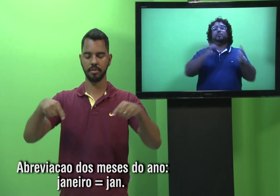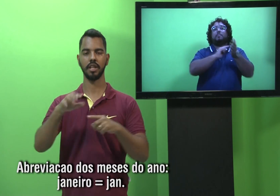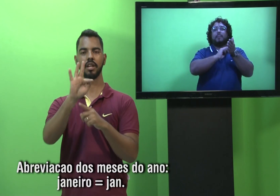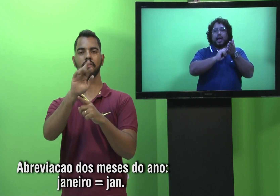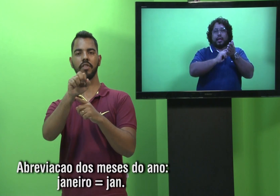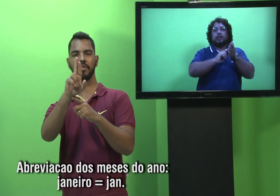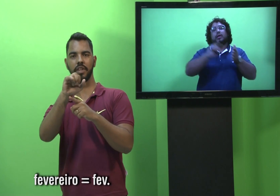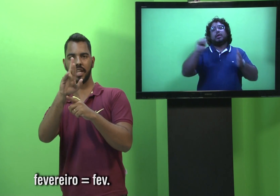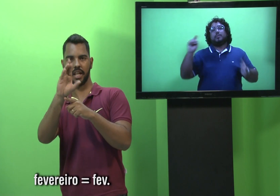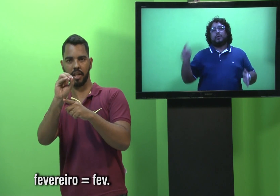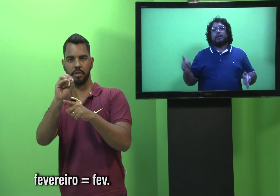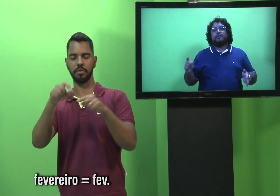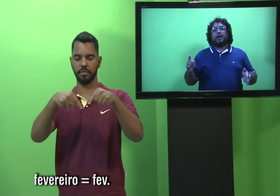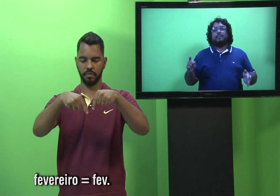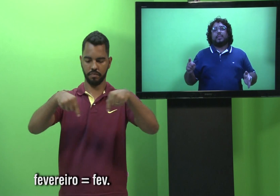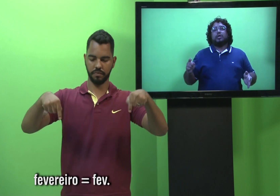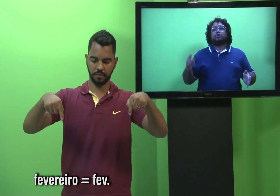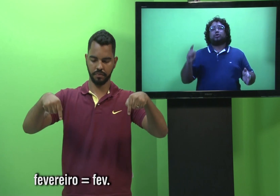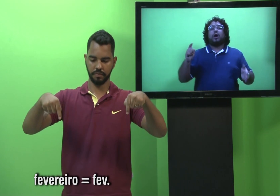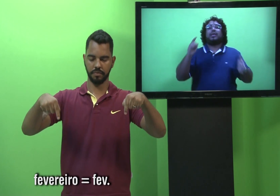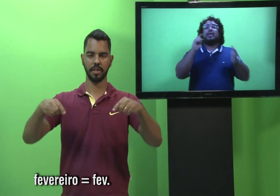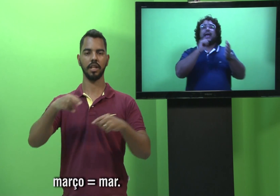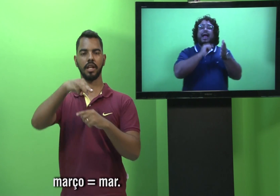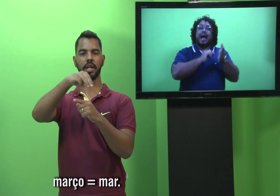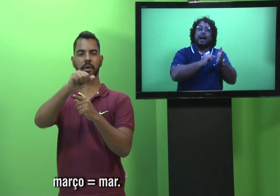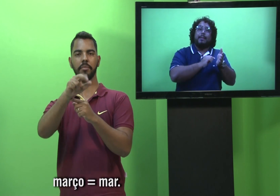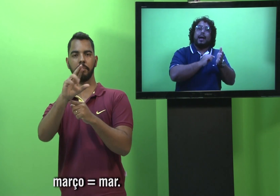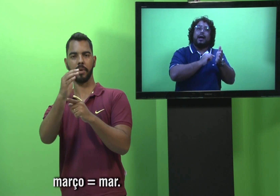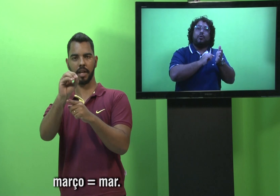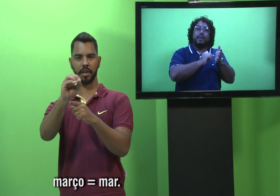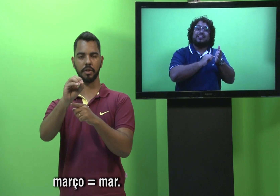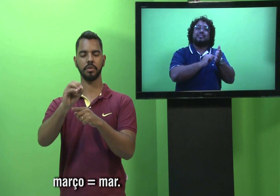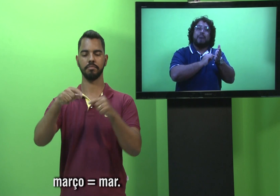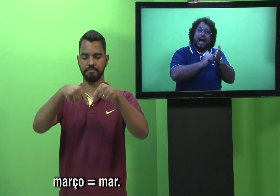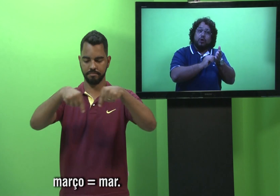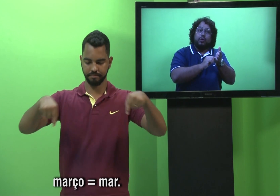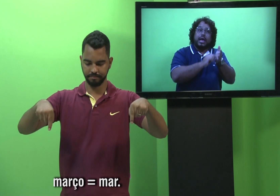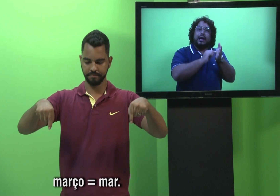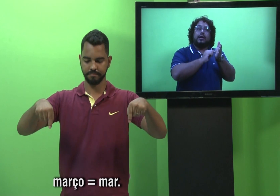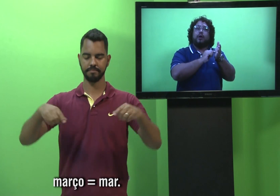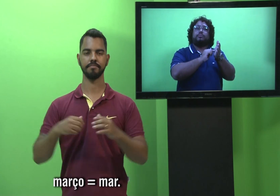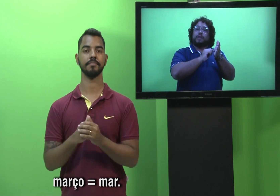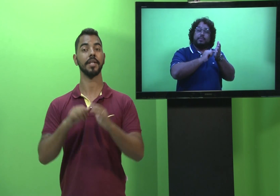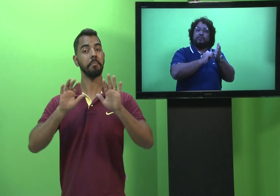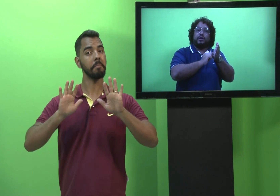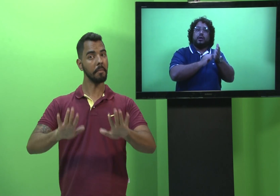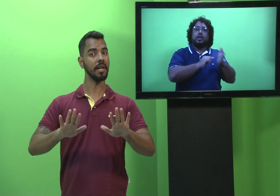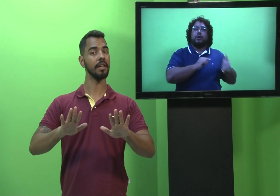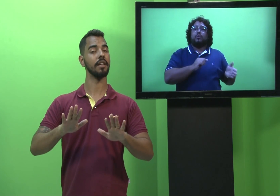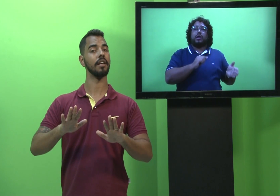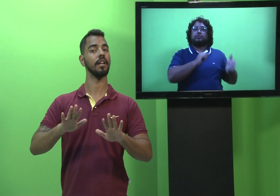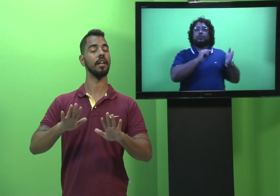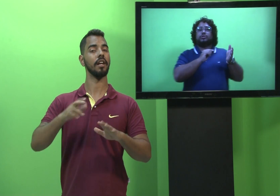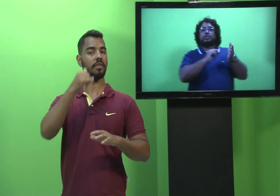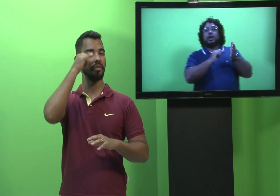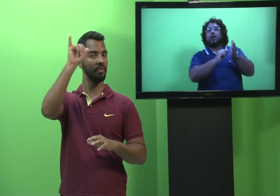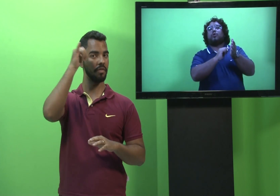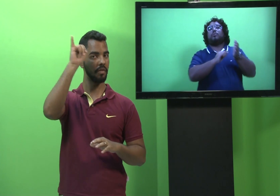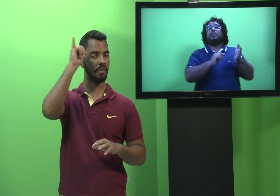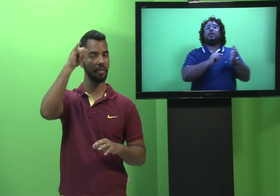março, Mar, e por aí vai. Só que o mês de maio, ele não se abrevia, por questões de não